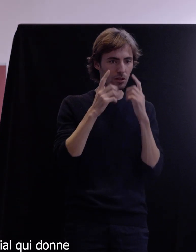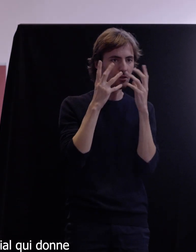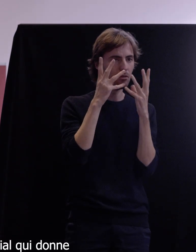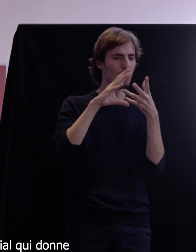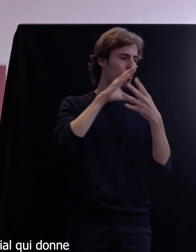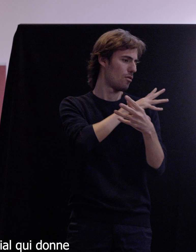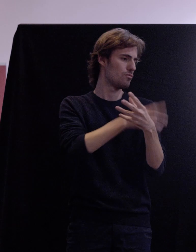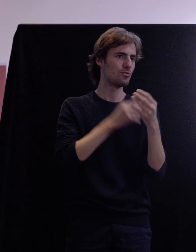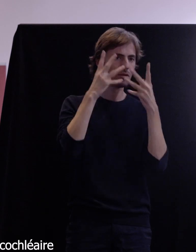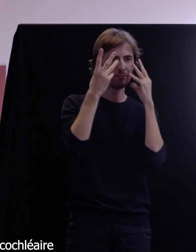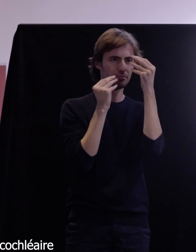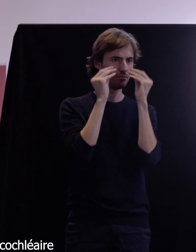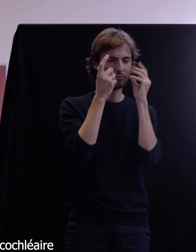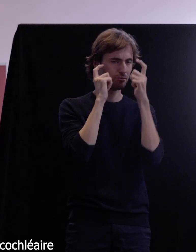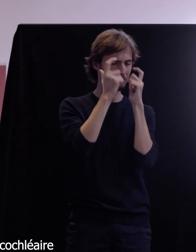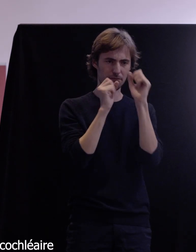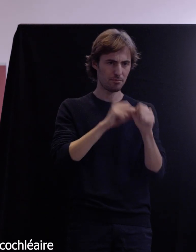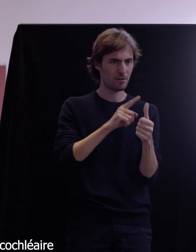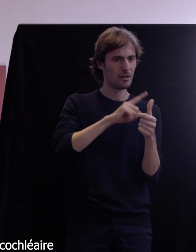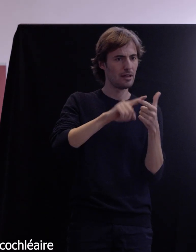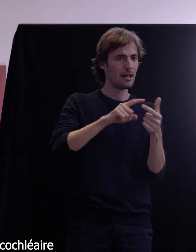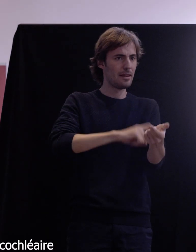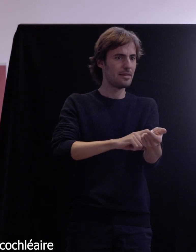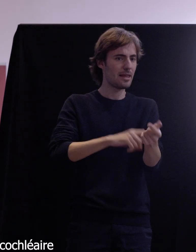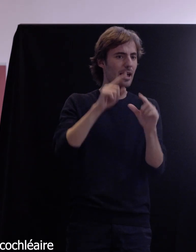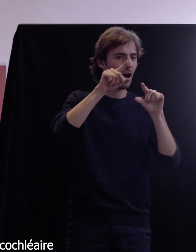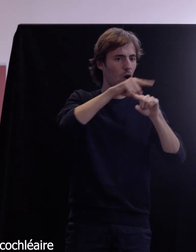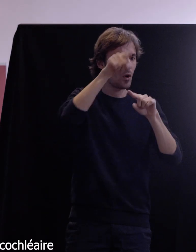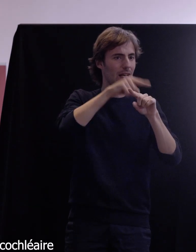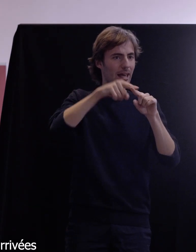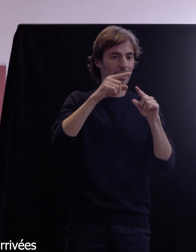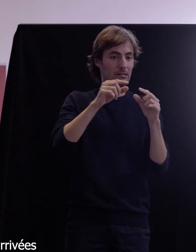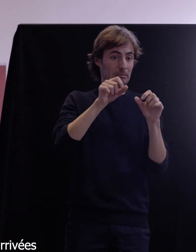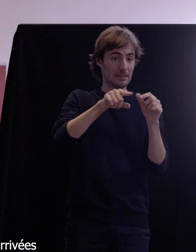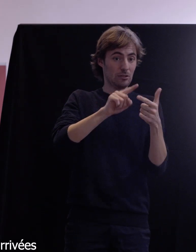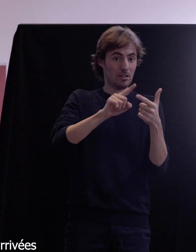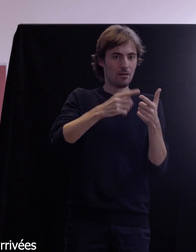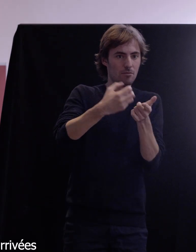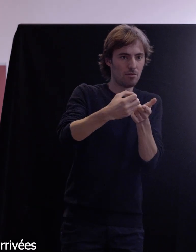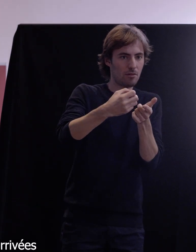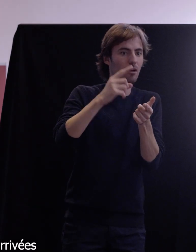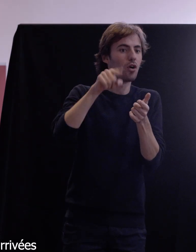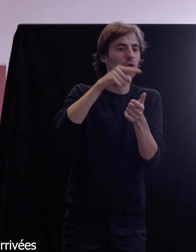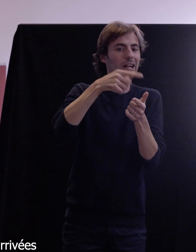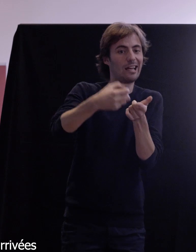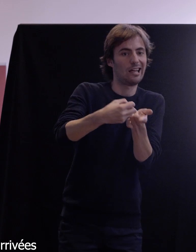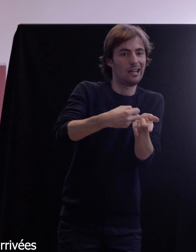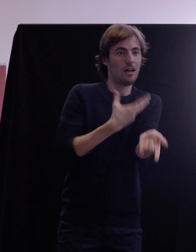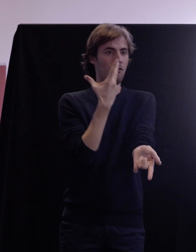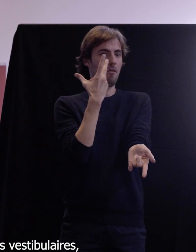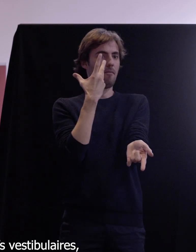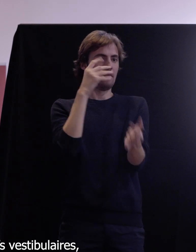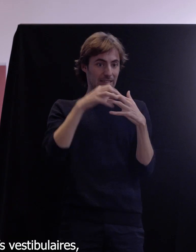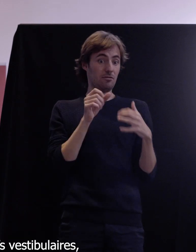muscles du visage. Il y a le nerf cochléaire, qui vient apporter les informations qui sont arrivées au niveau de la cochlée au